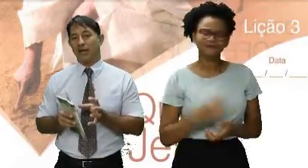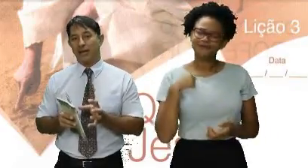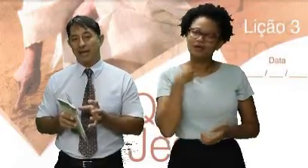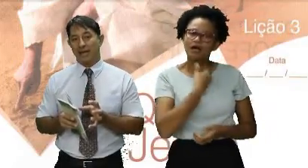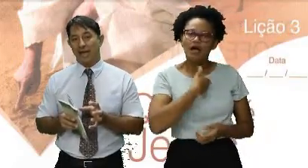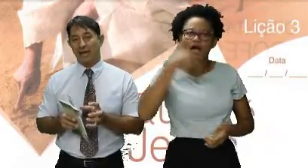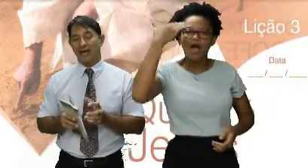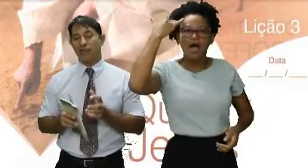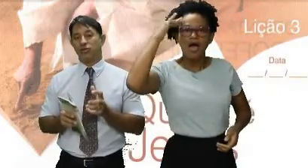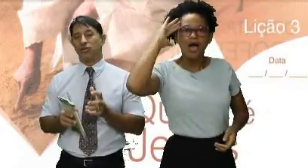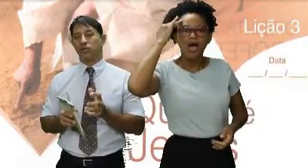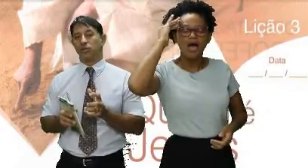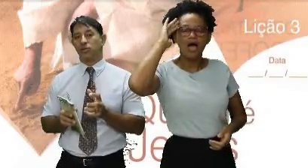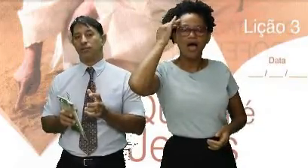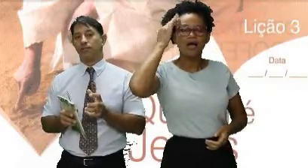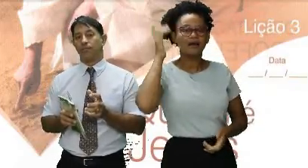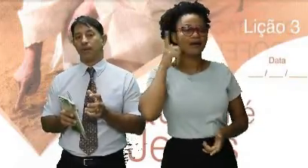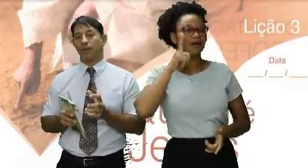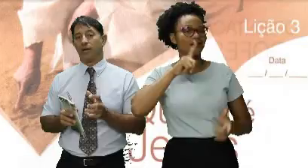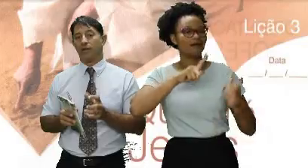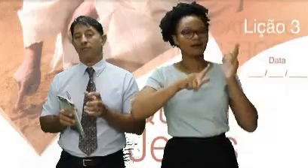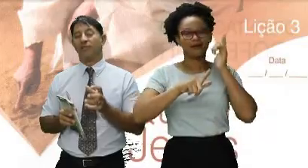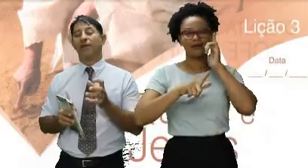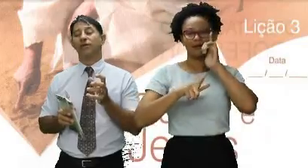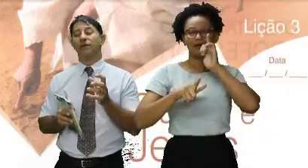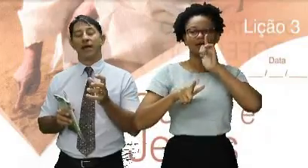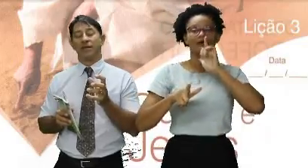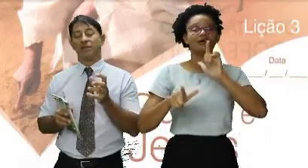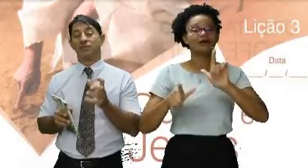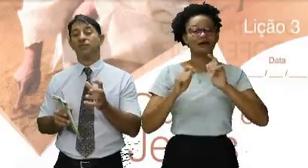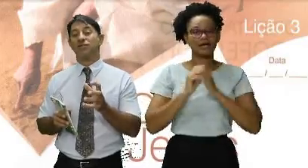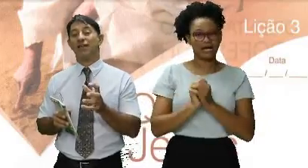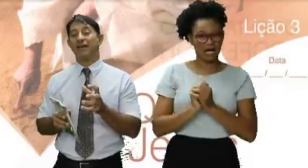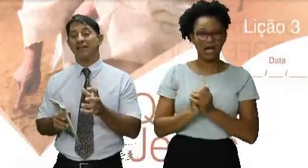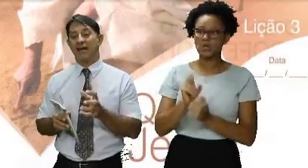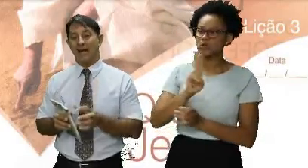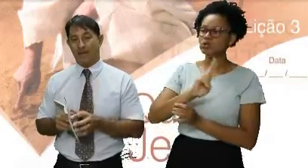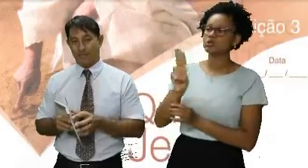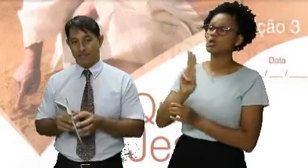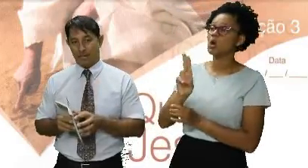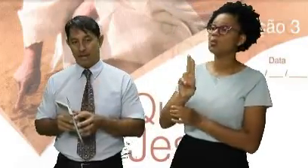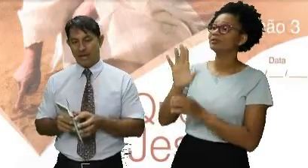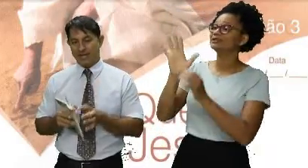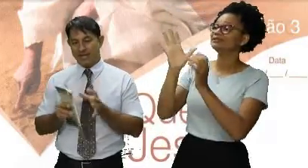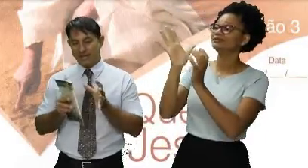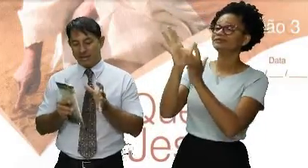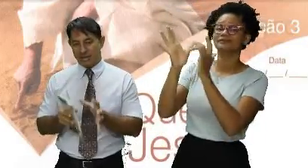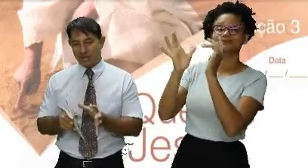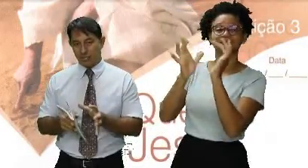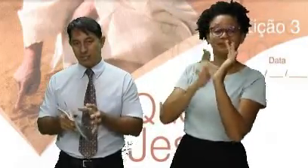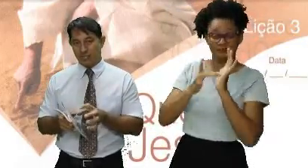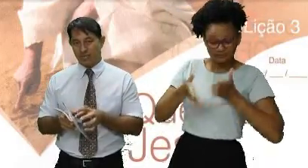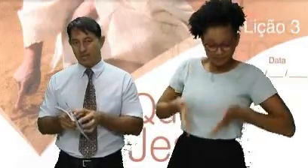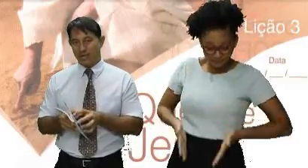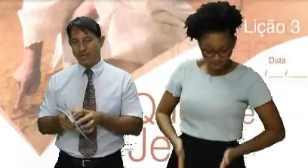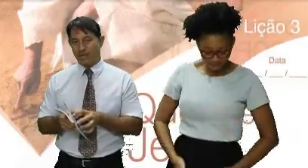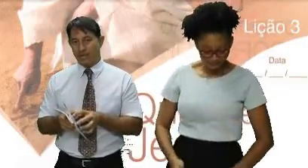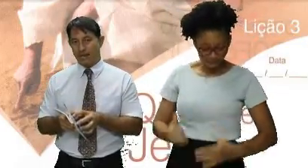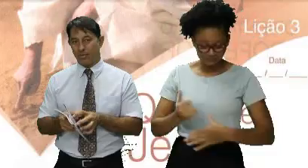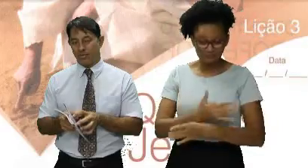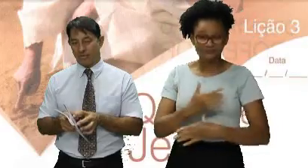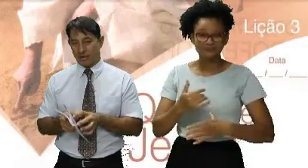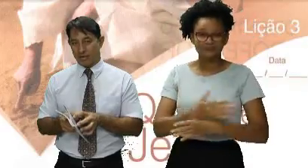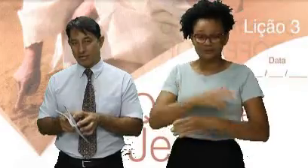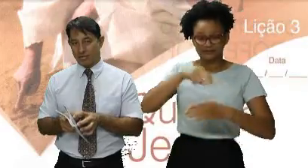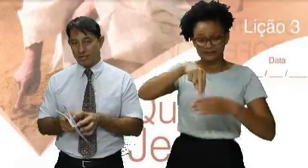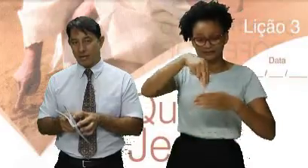entender aí que ele ganha um título, filho de Jesus de Nazaré. Esse título você vai